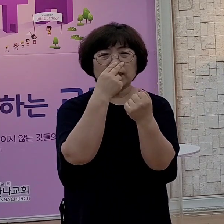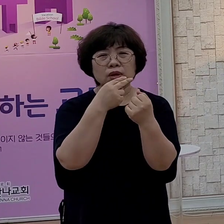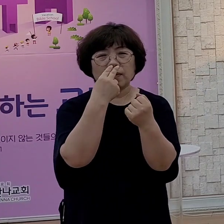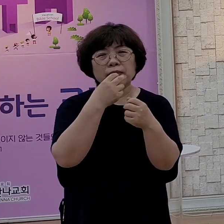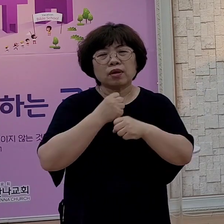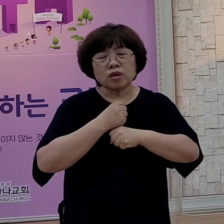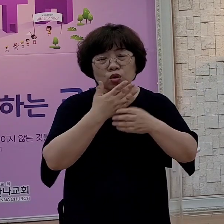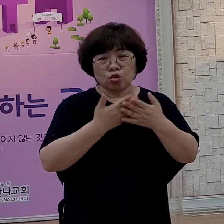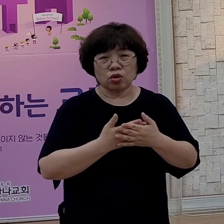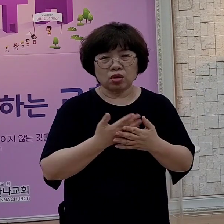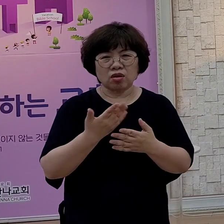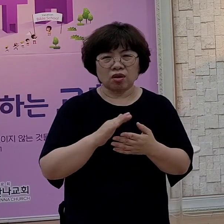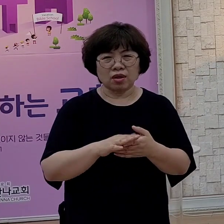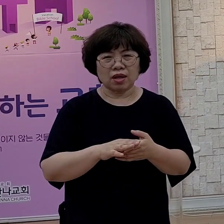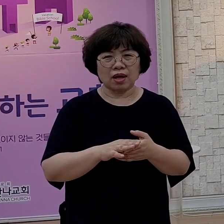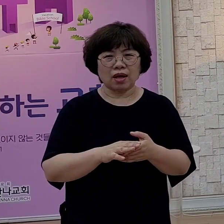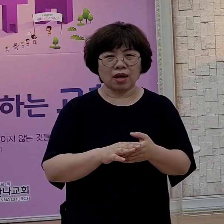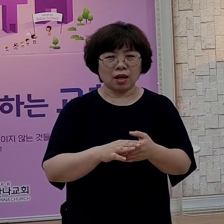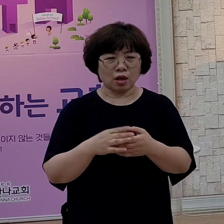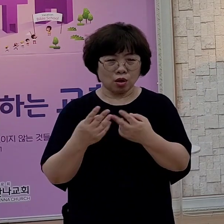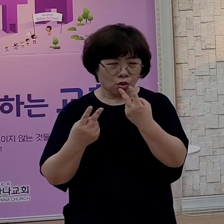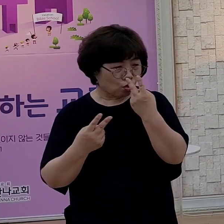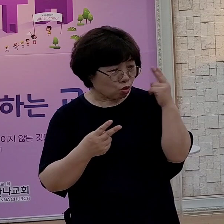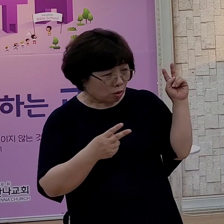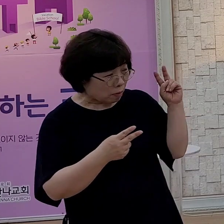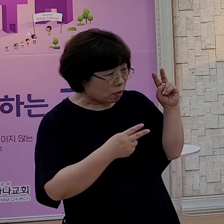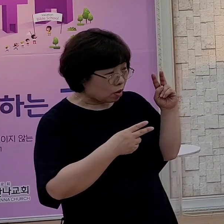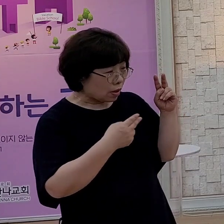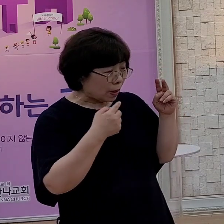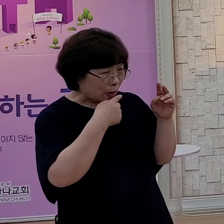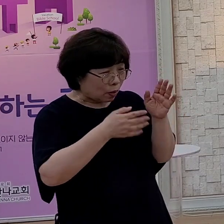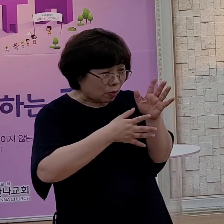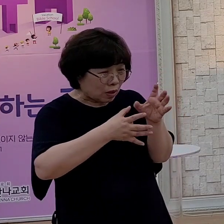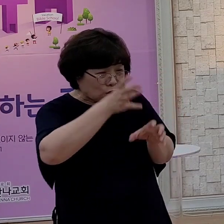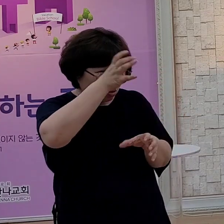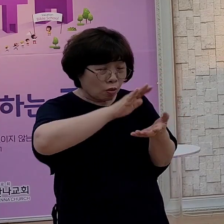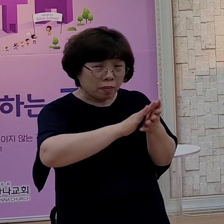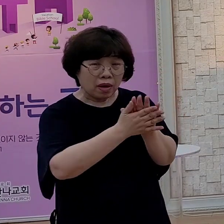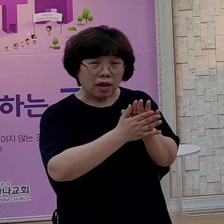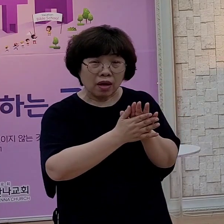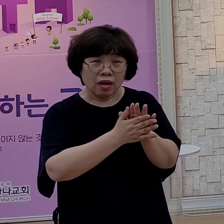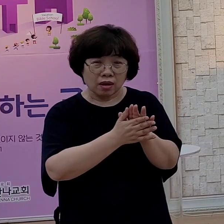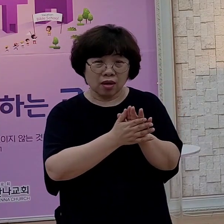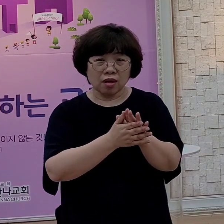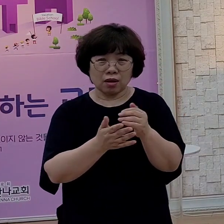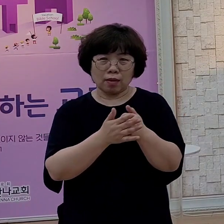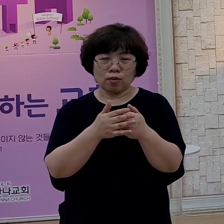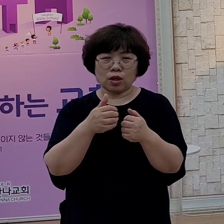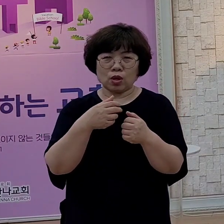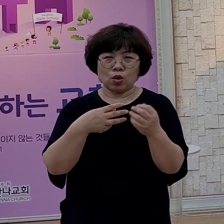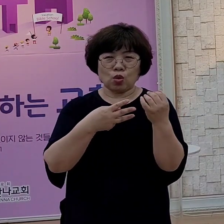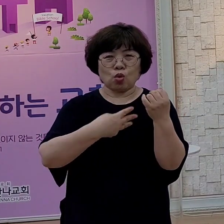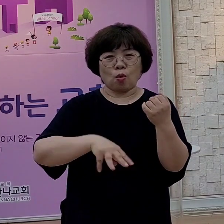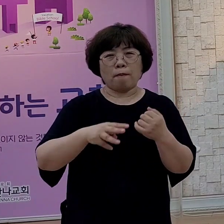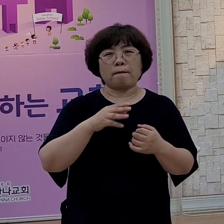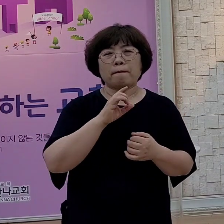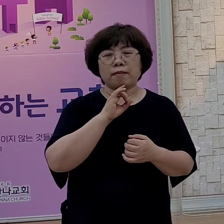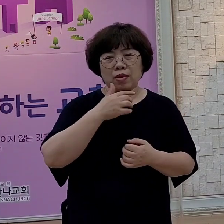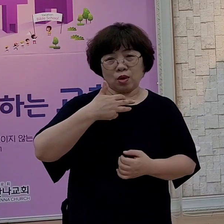기억하시죠? 그래서 소금 기둥이 되고 말았어요. 롯만 살았습니다. 여러분 생각해